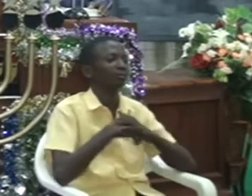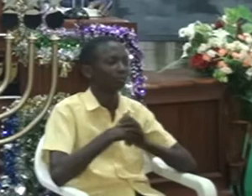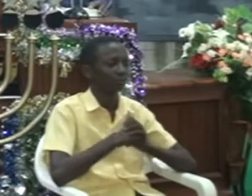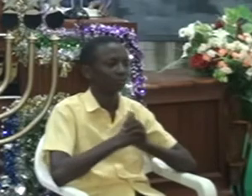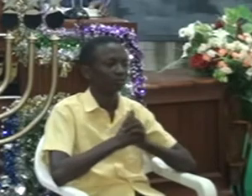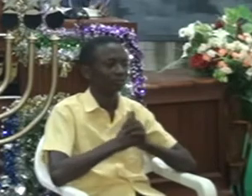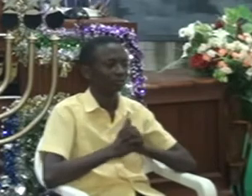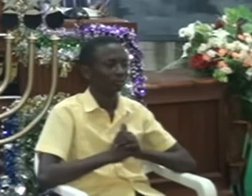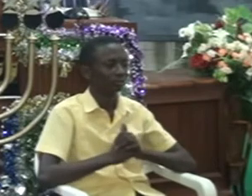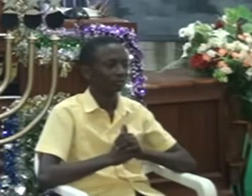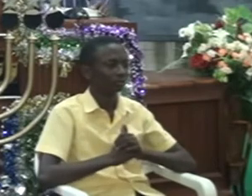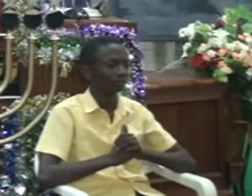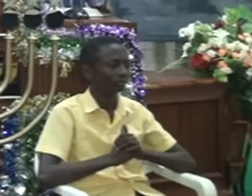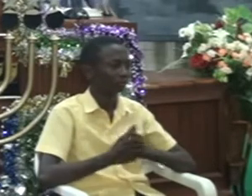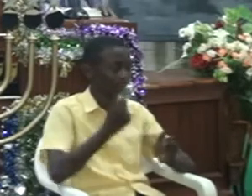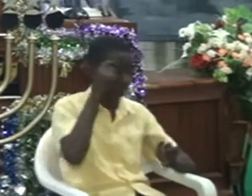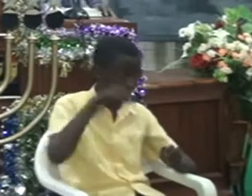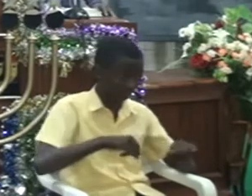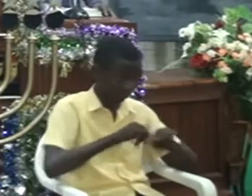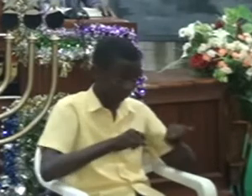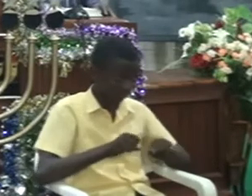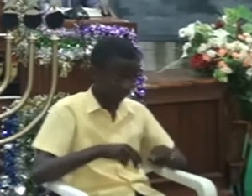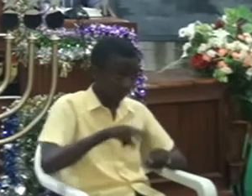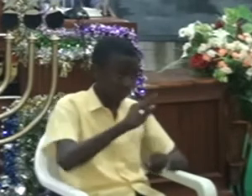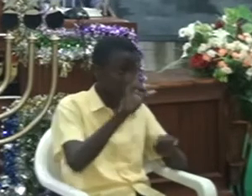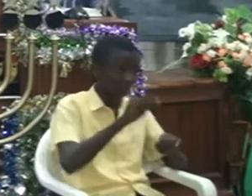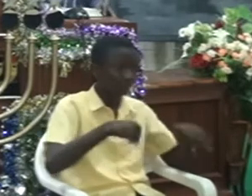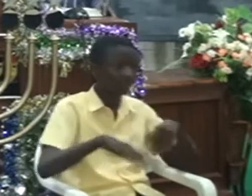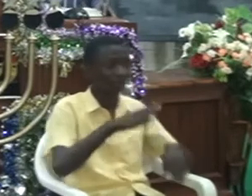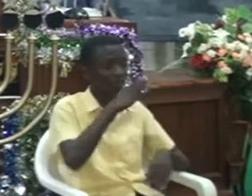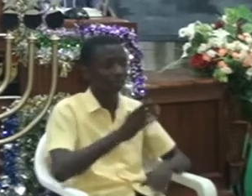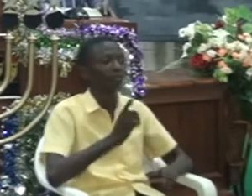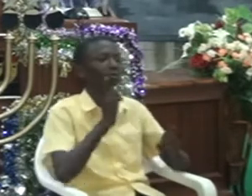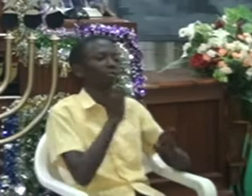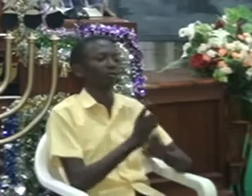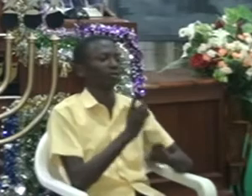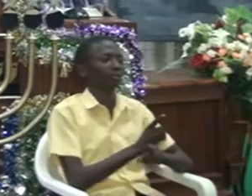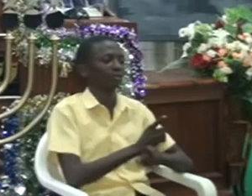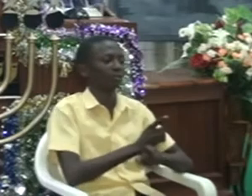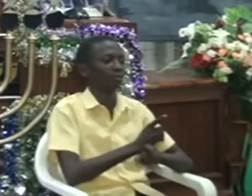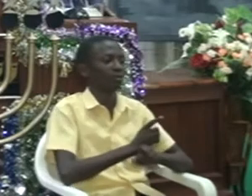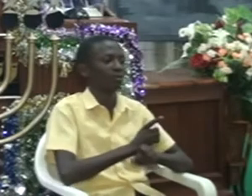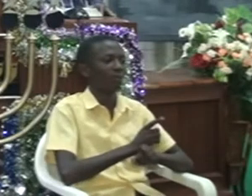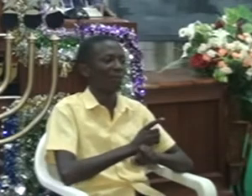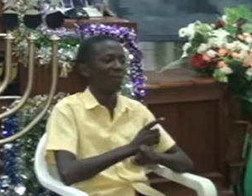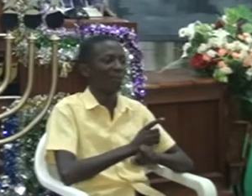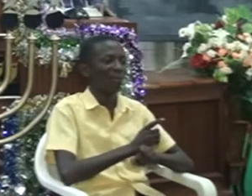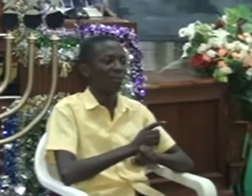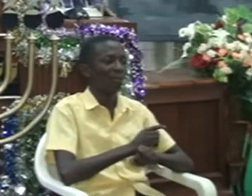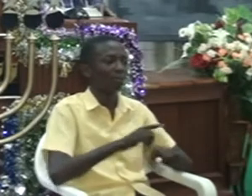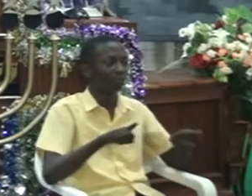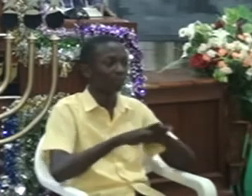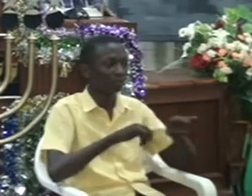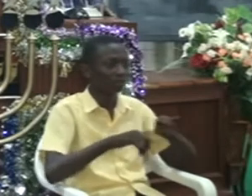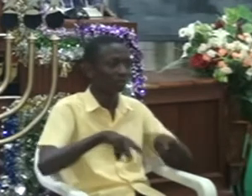vile mtumishi wa Mungu. Parce que si on ne fait pas attention, kwa sababu kama mtu afanye angalisho pale. Même si